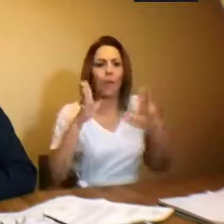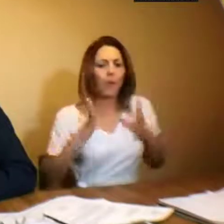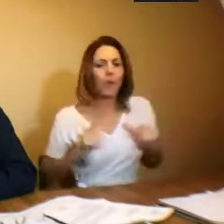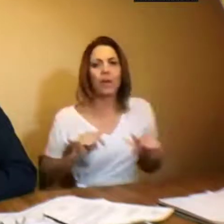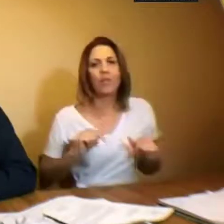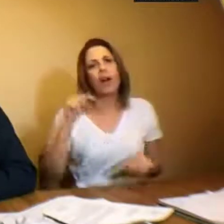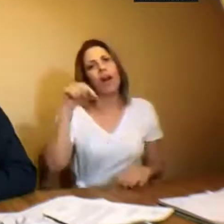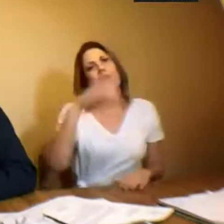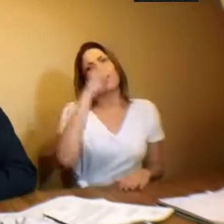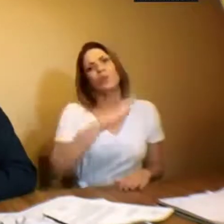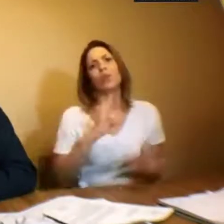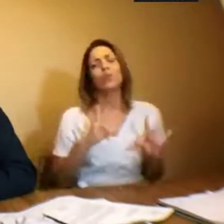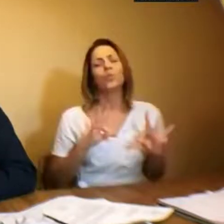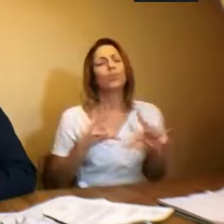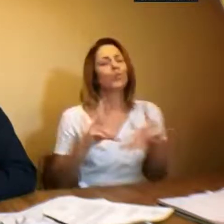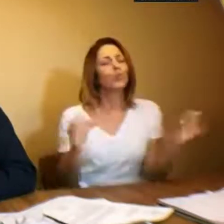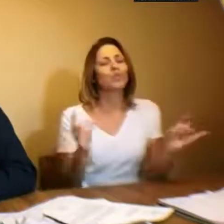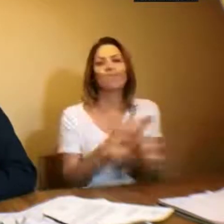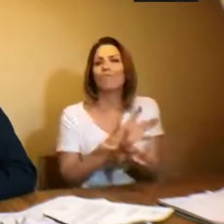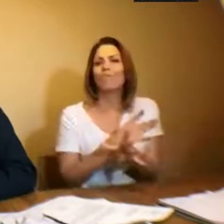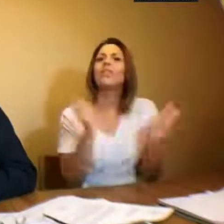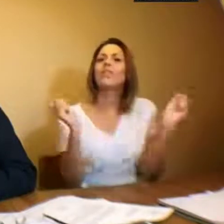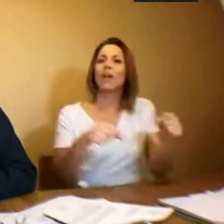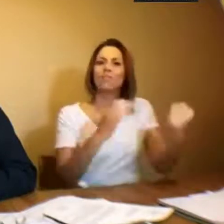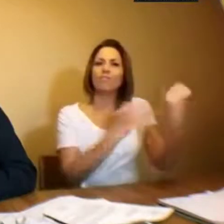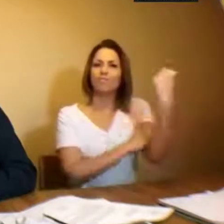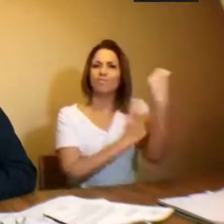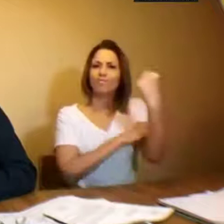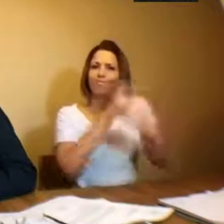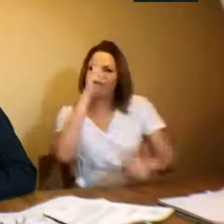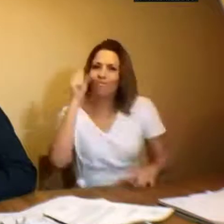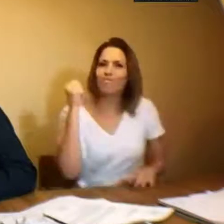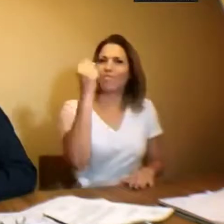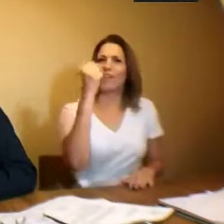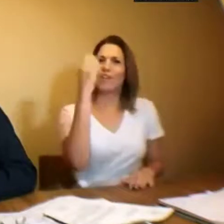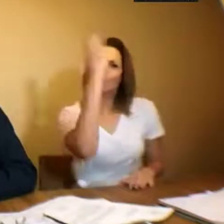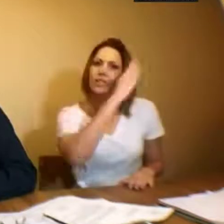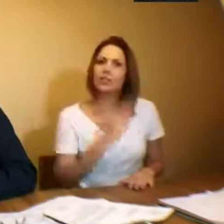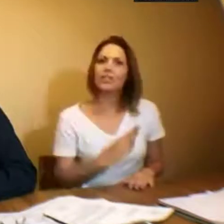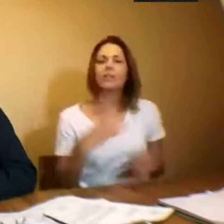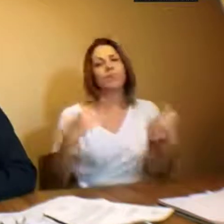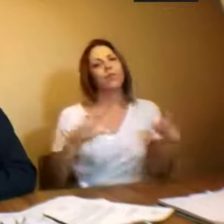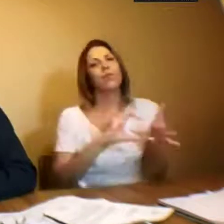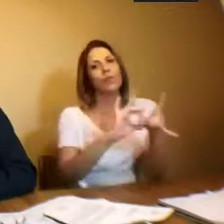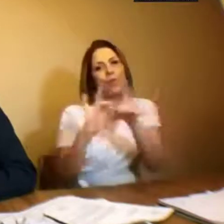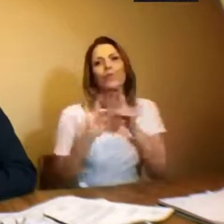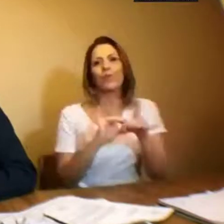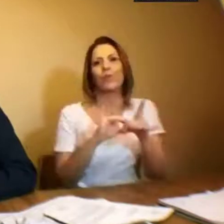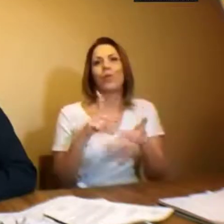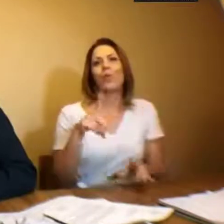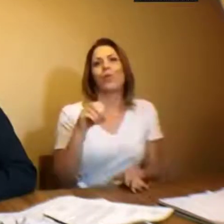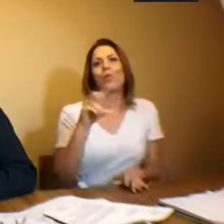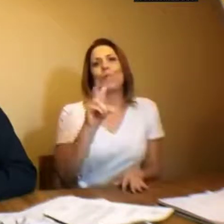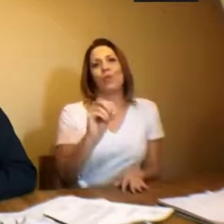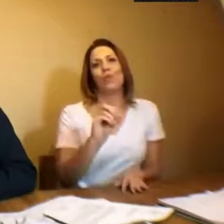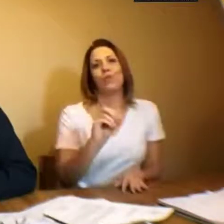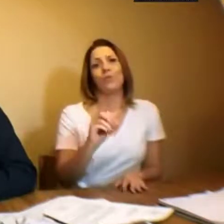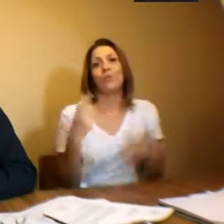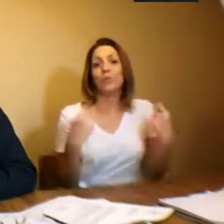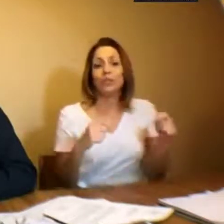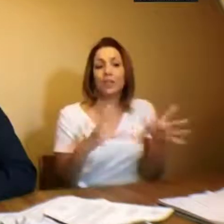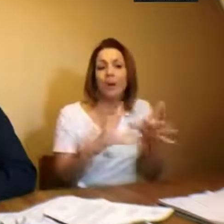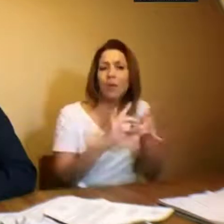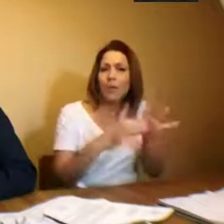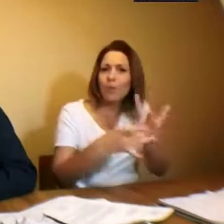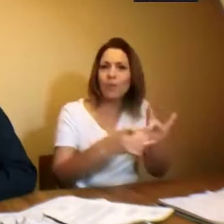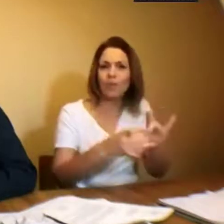tudo, tudo para sermos uma grande nação. Para isso, temos que unir o nosso povo, unir os